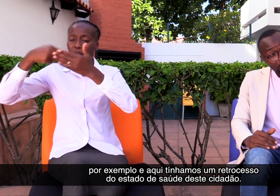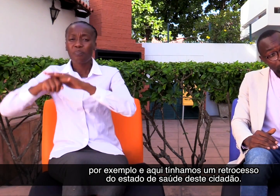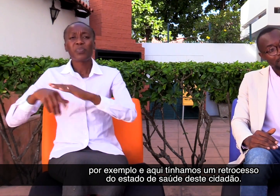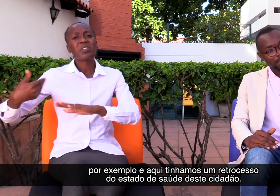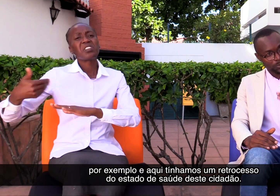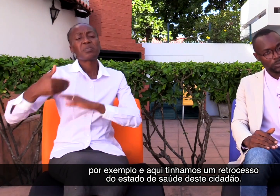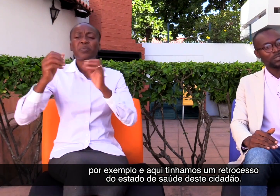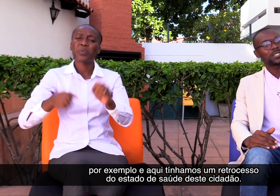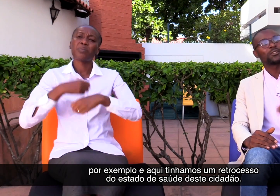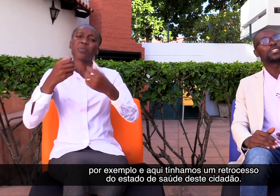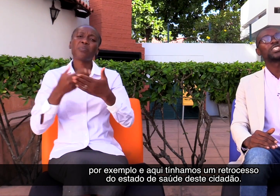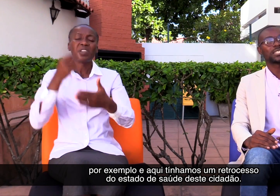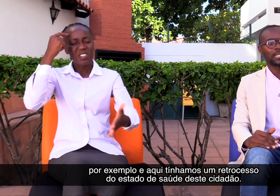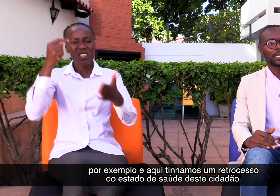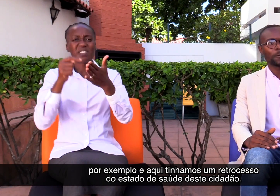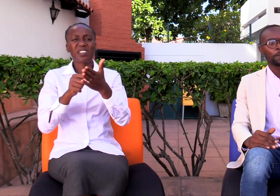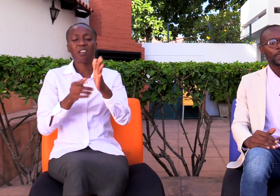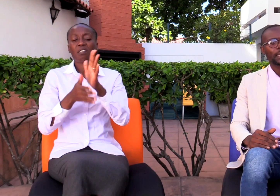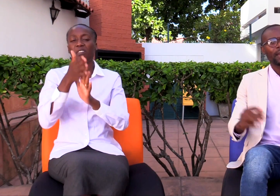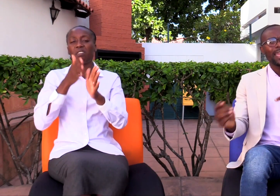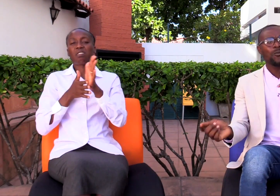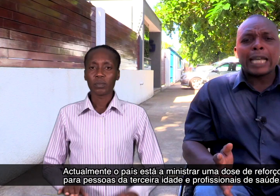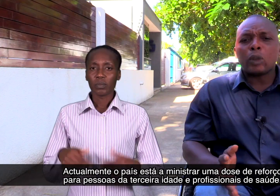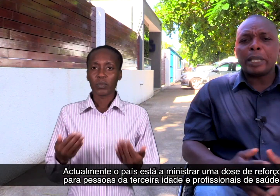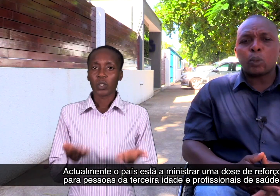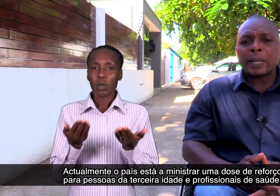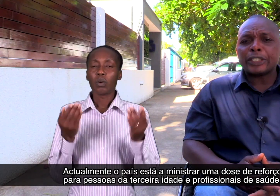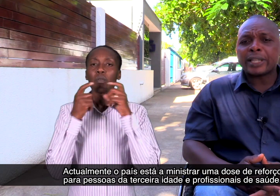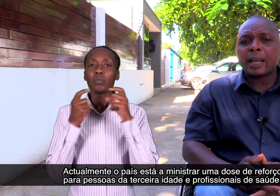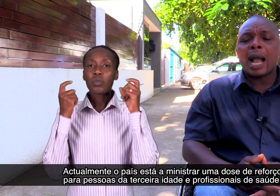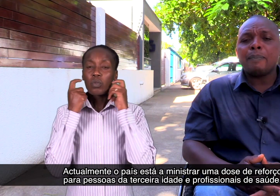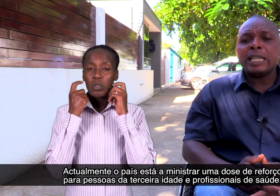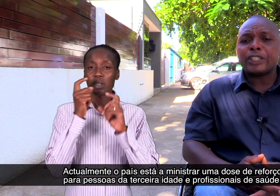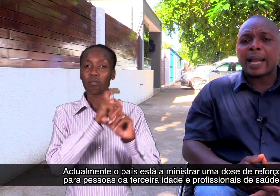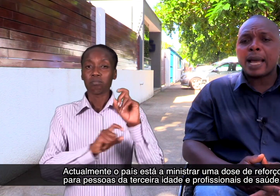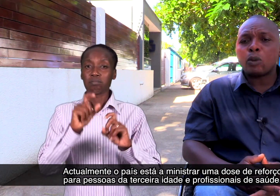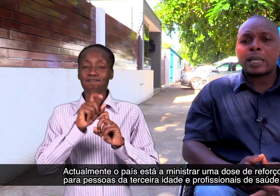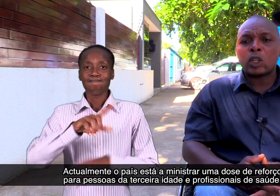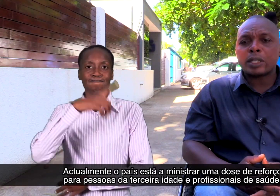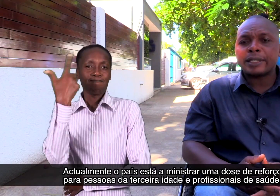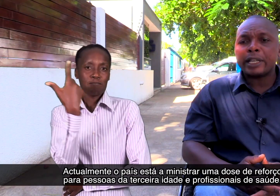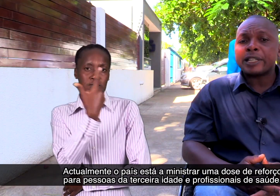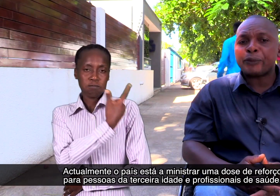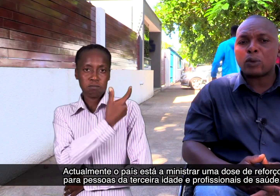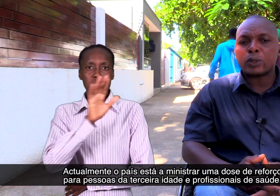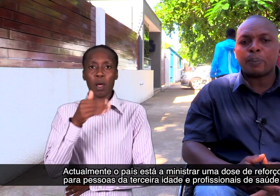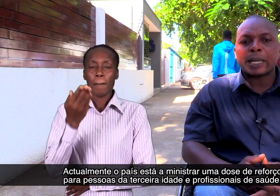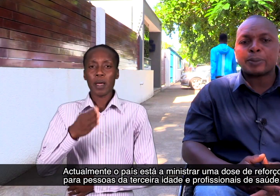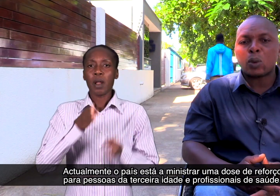tínhamos um retrocesso no estado de saúde deste cidadão. Atualmente, o país está a ministrar uma dose de